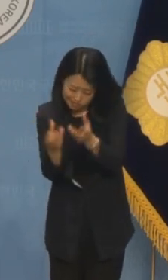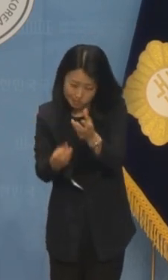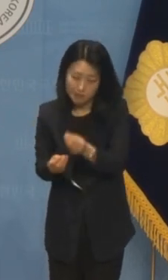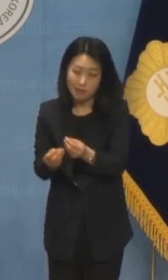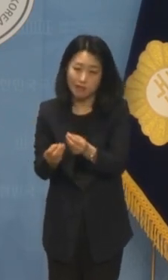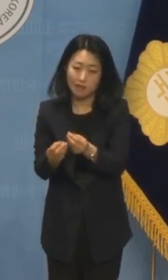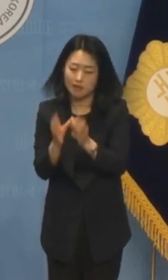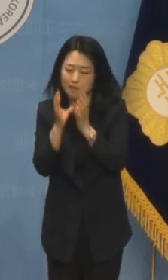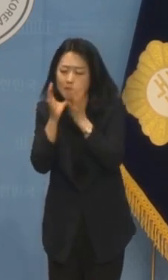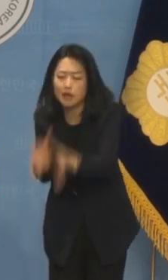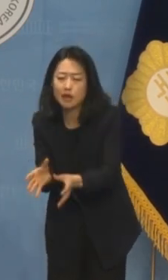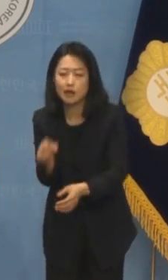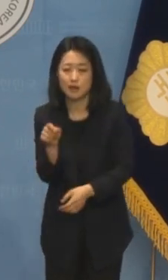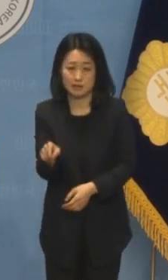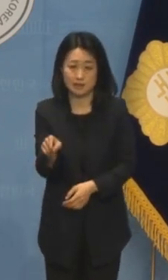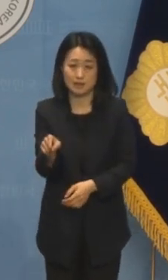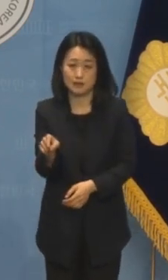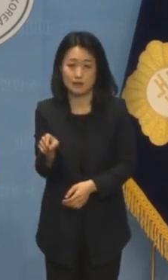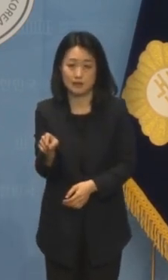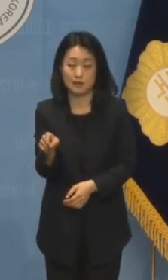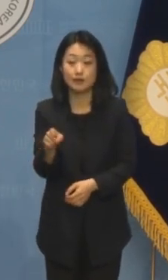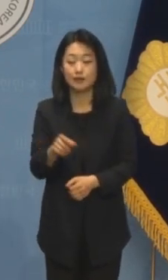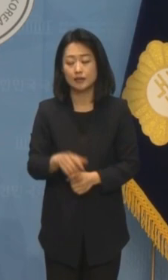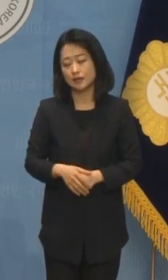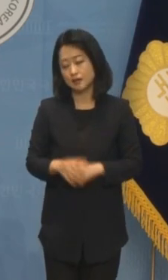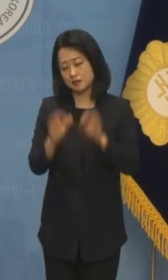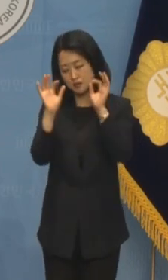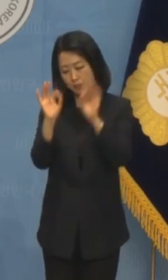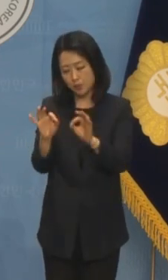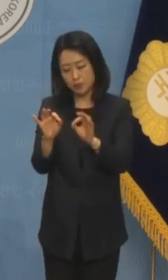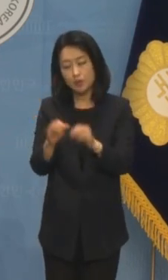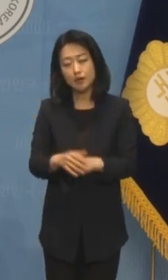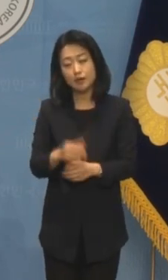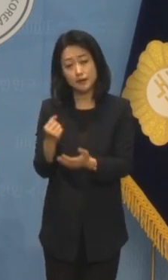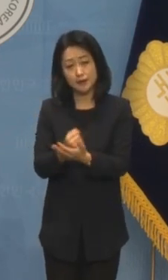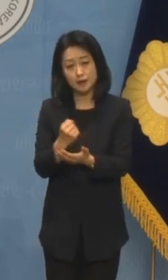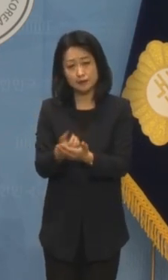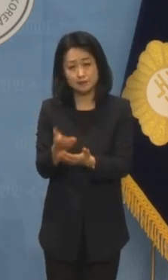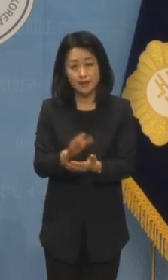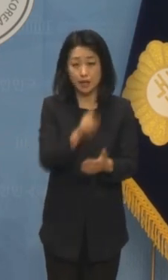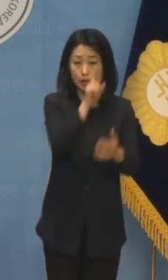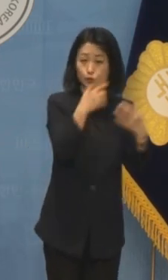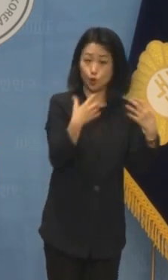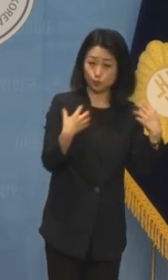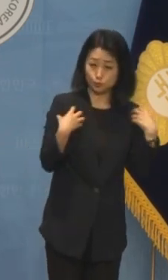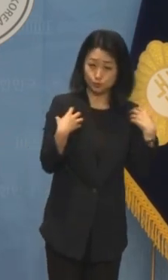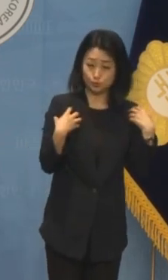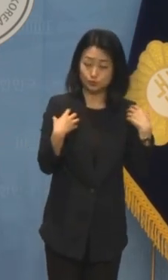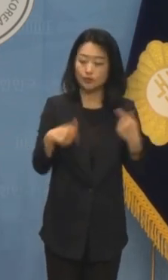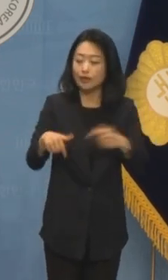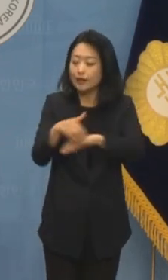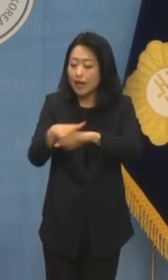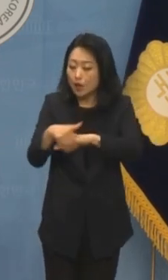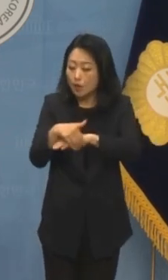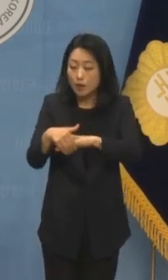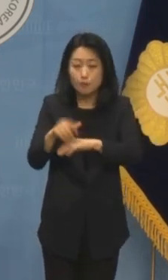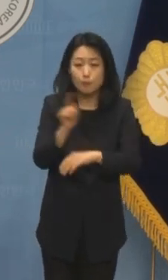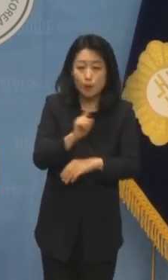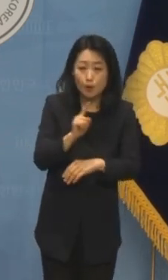수 있습니다. 사정이 이런데도 정부는 서민을 위한 대표적인 정책금융